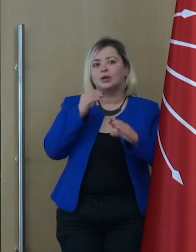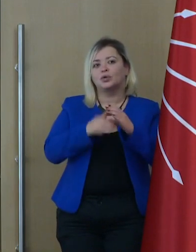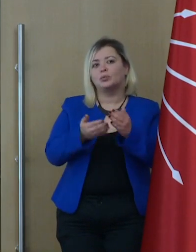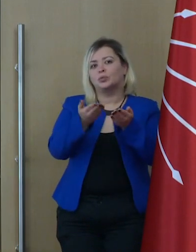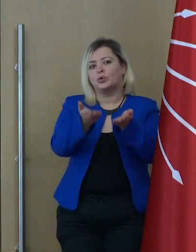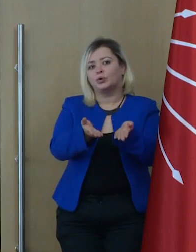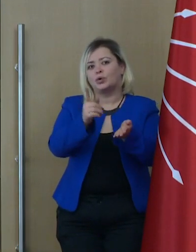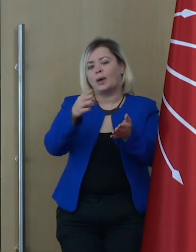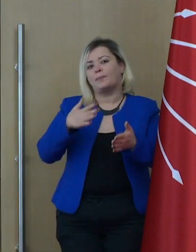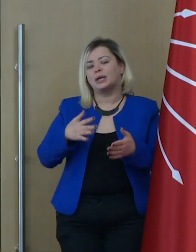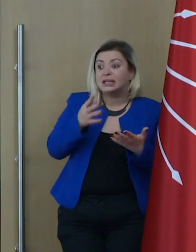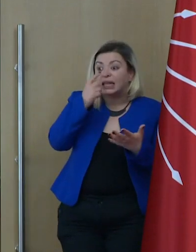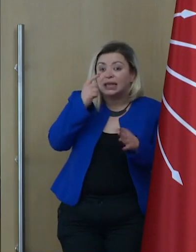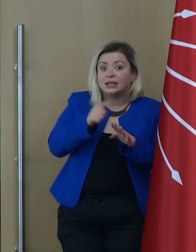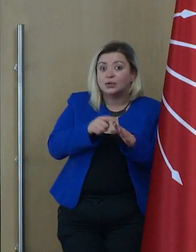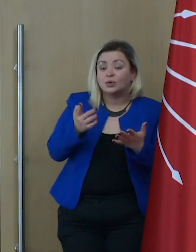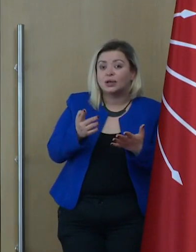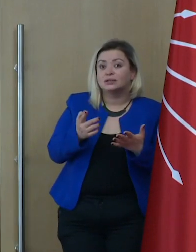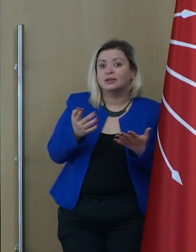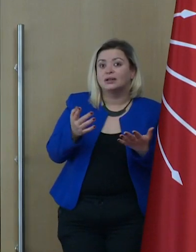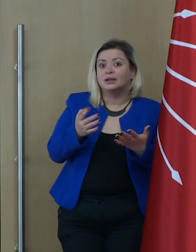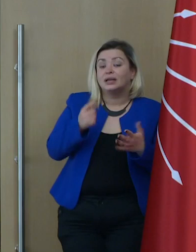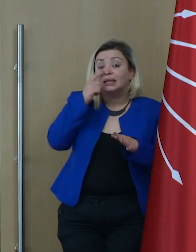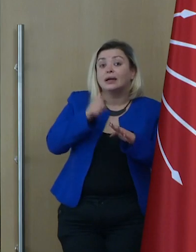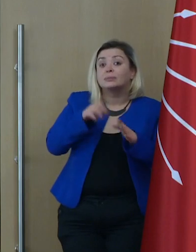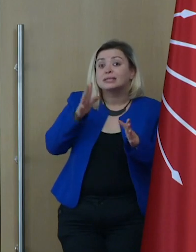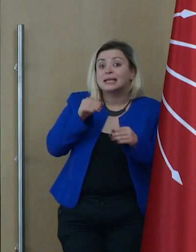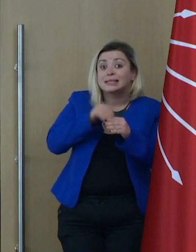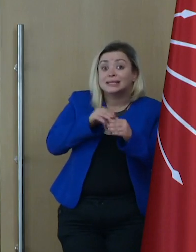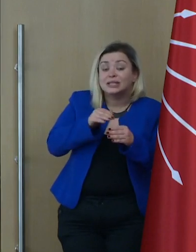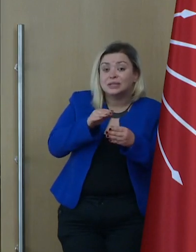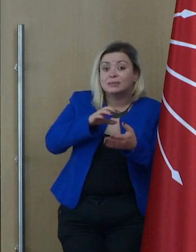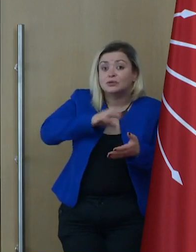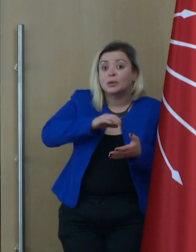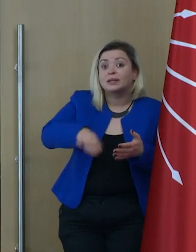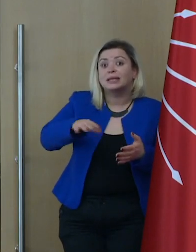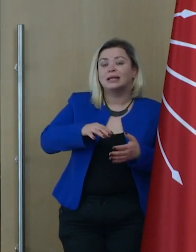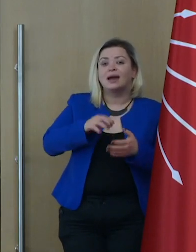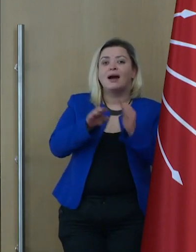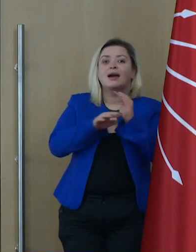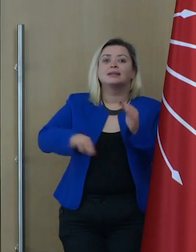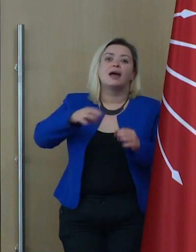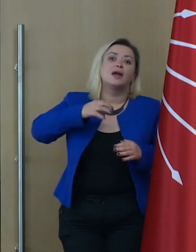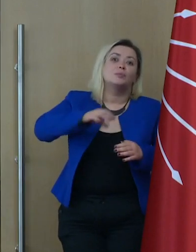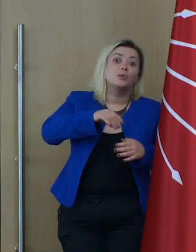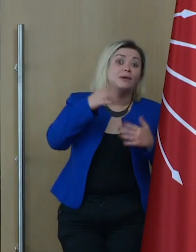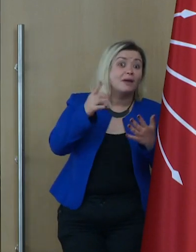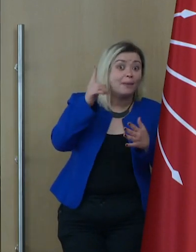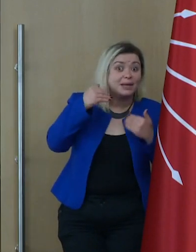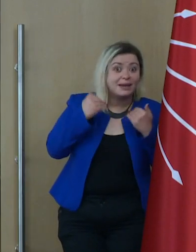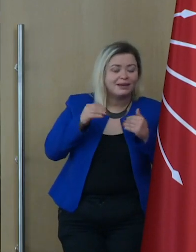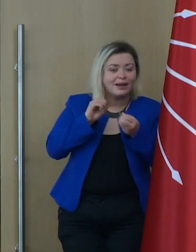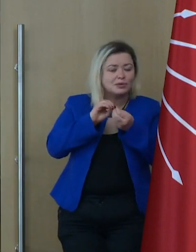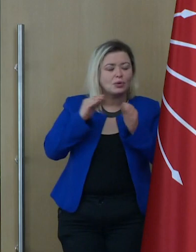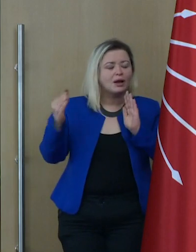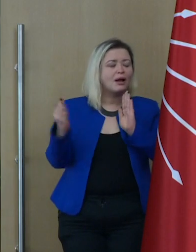koyan bir partiyiz zaten. Seçim dönemlerinde değil, hayatın hemen hemen her aşamasında eğer bir engelli bir